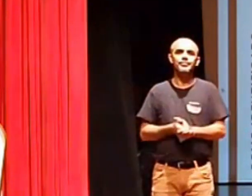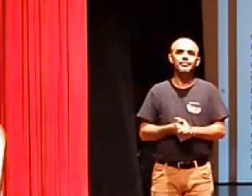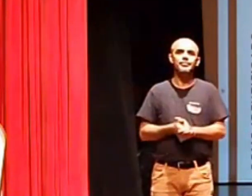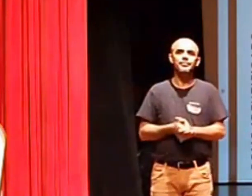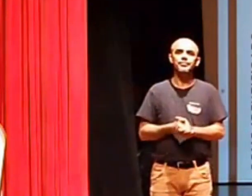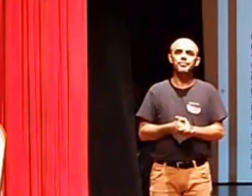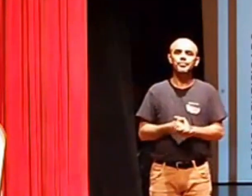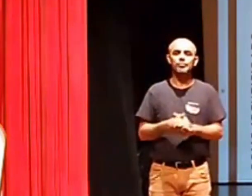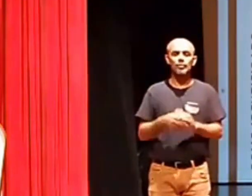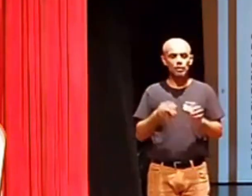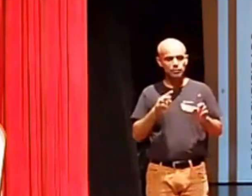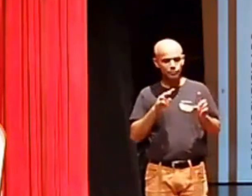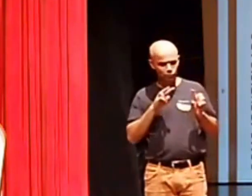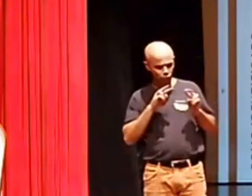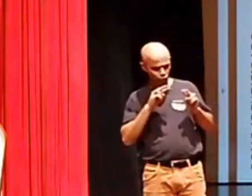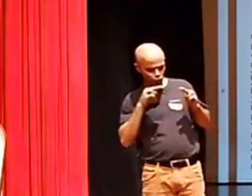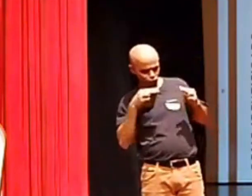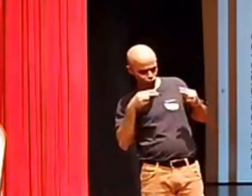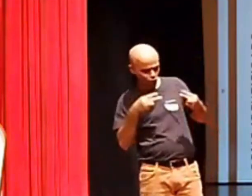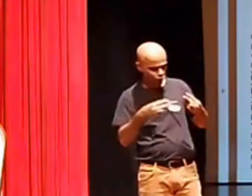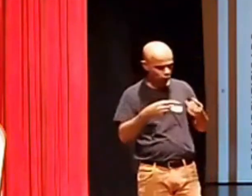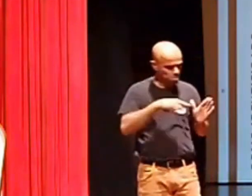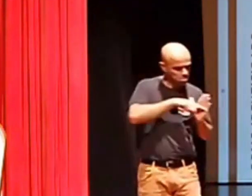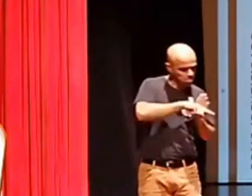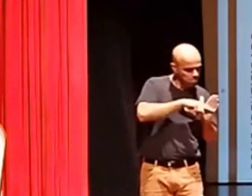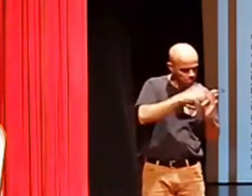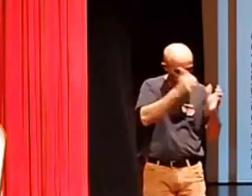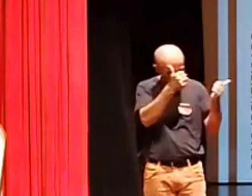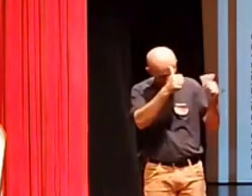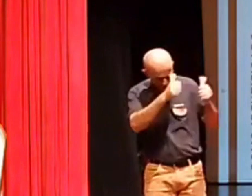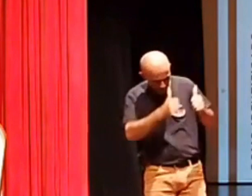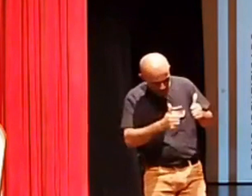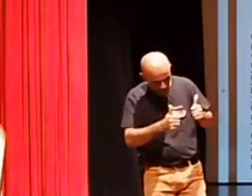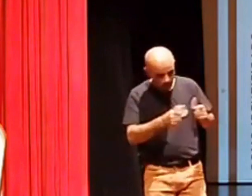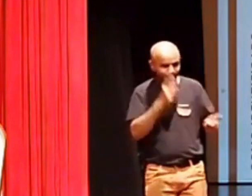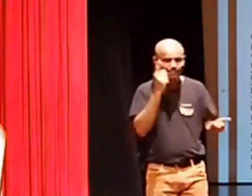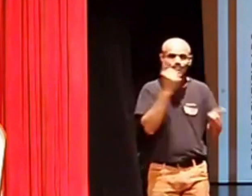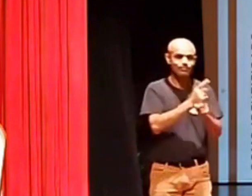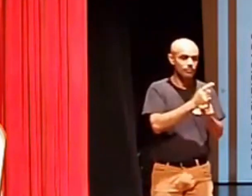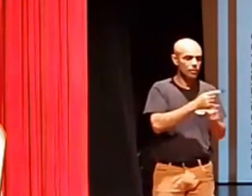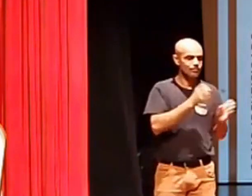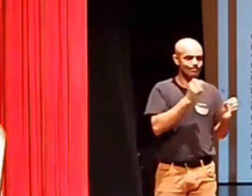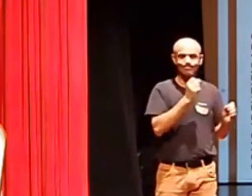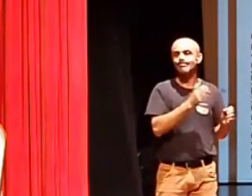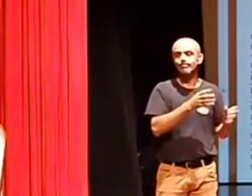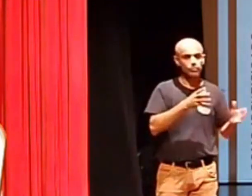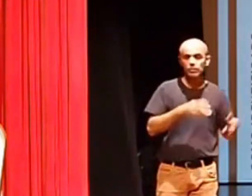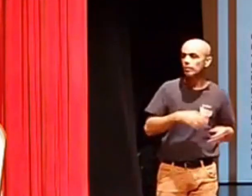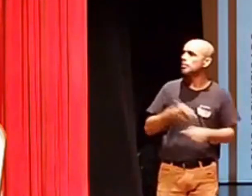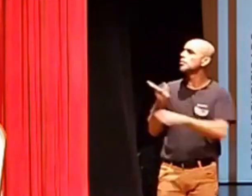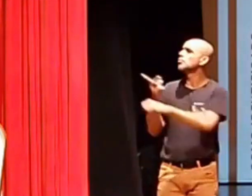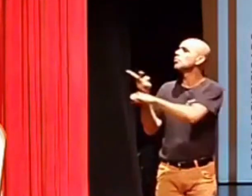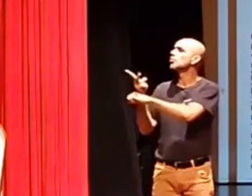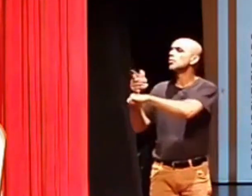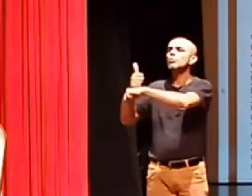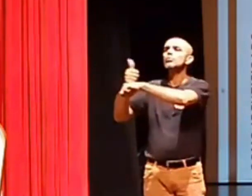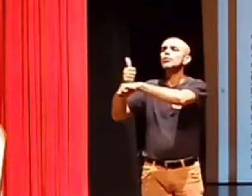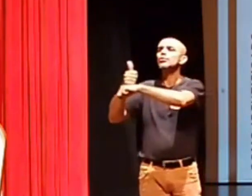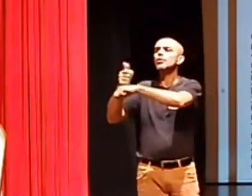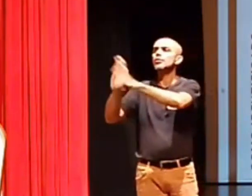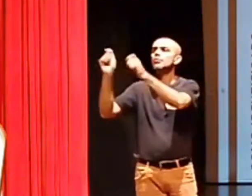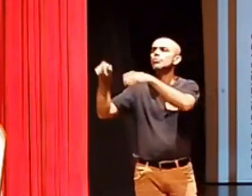dessa visualização de alguma alteração, procurar um especialista que esteja capacitado para